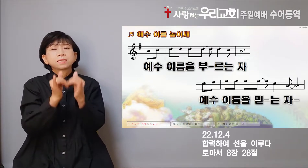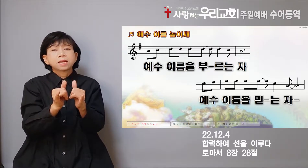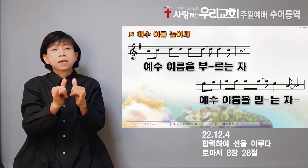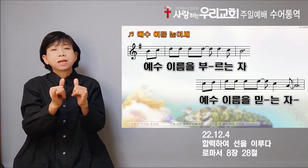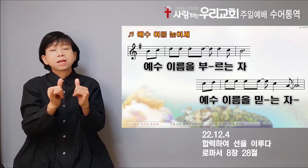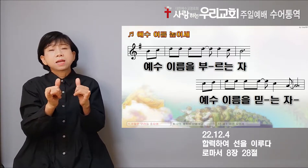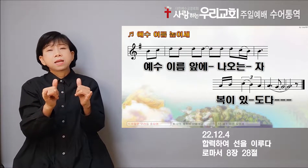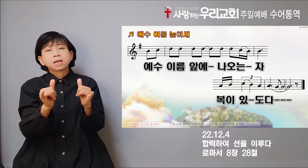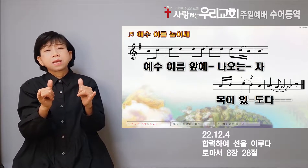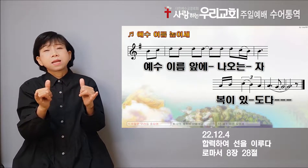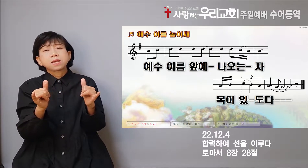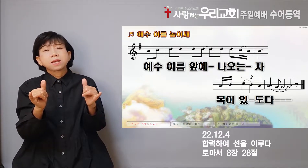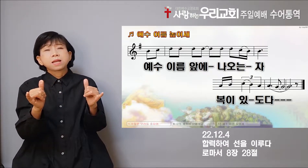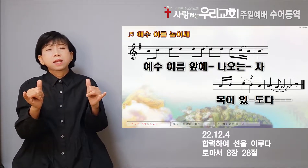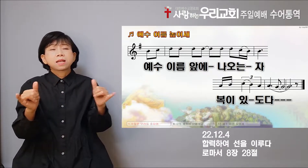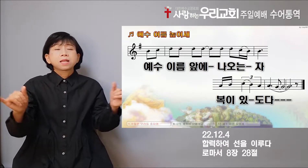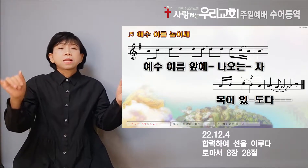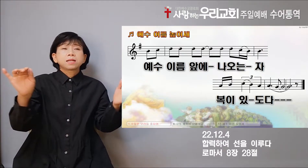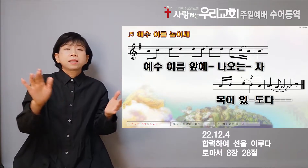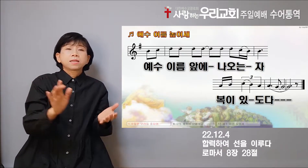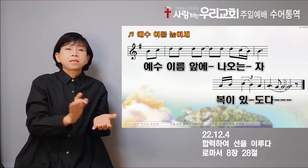믿는 자